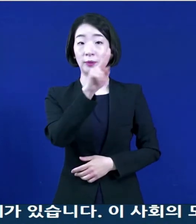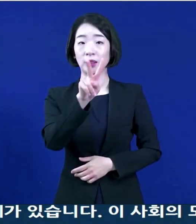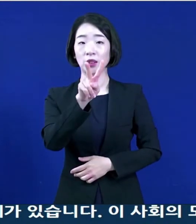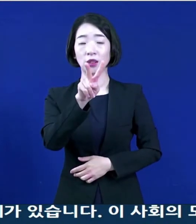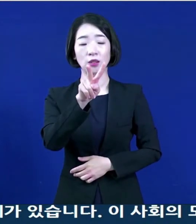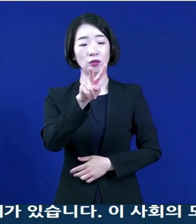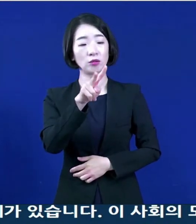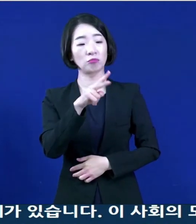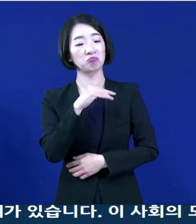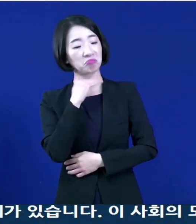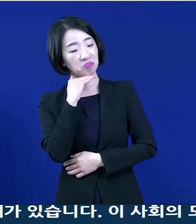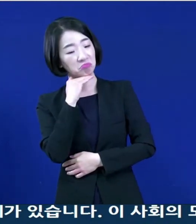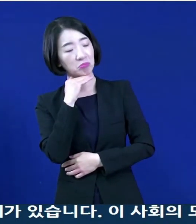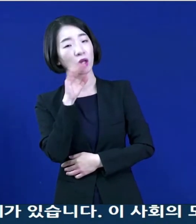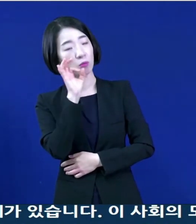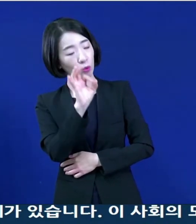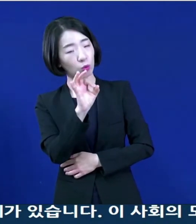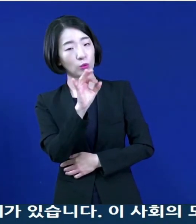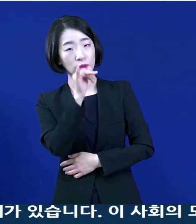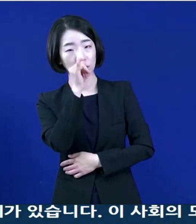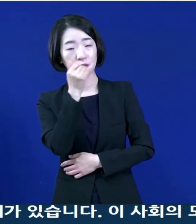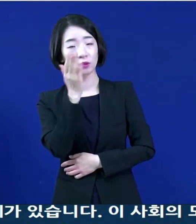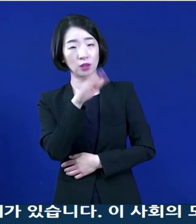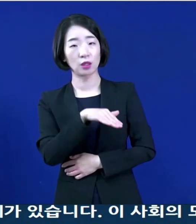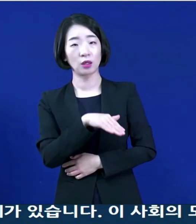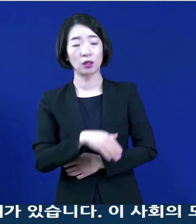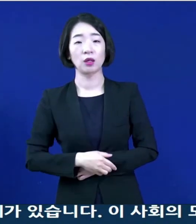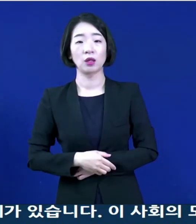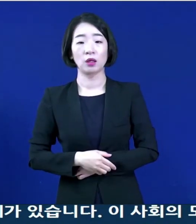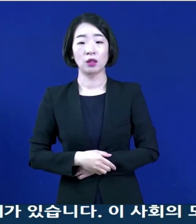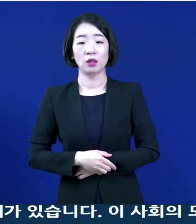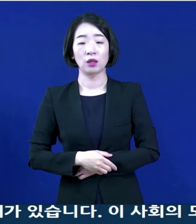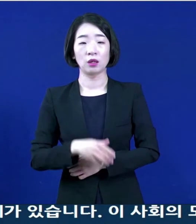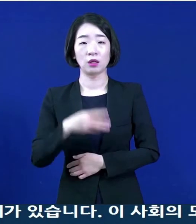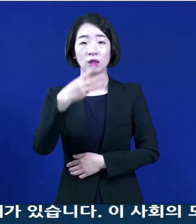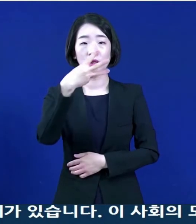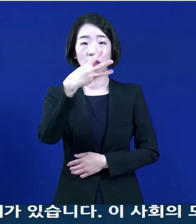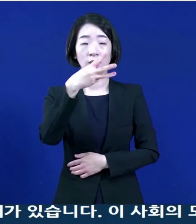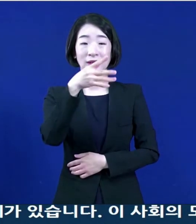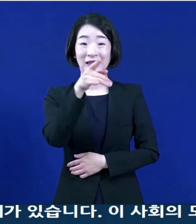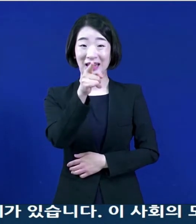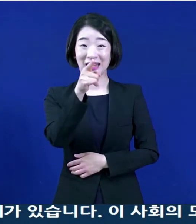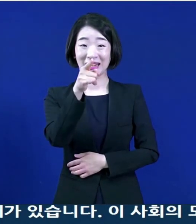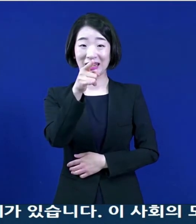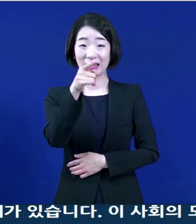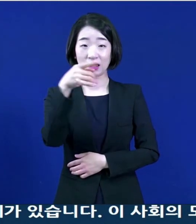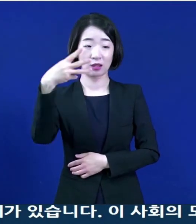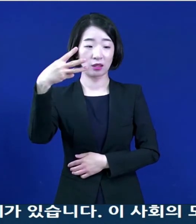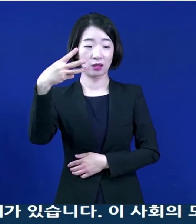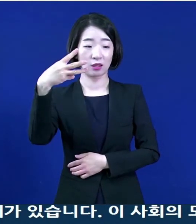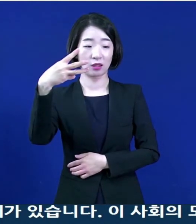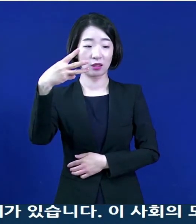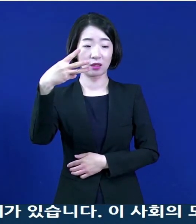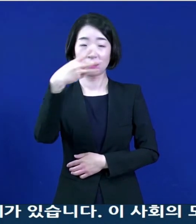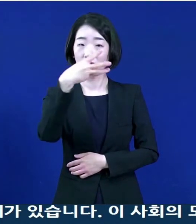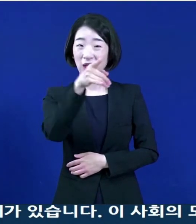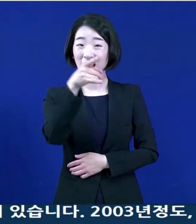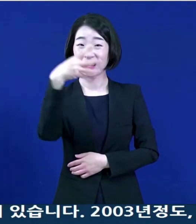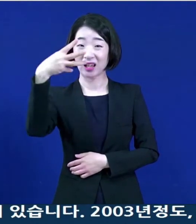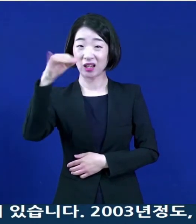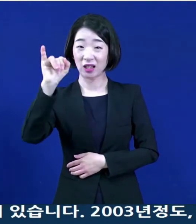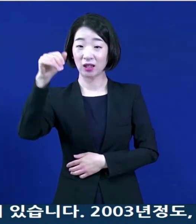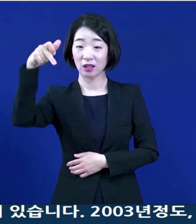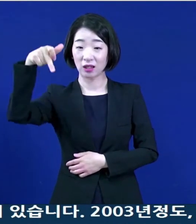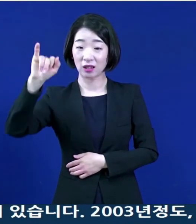시청을 하고 있었는데 그때 레리 킹이라는 분이 하는 그 쇼였어요. 이런 분입니다.